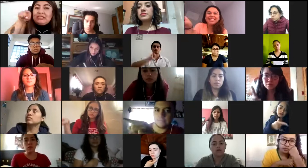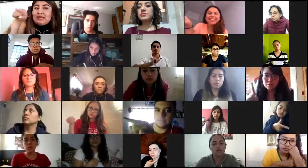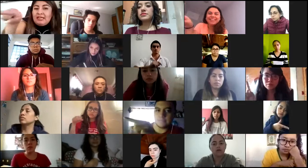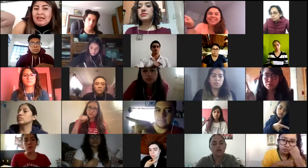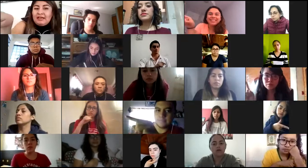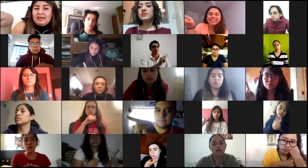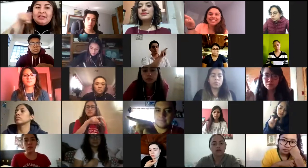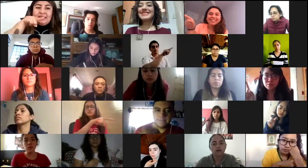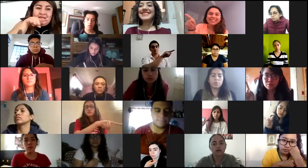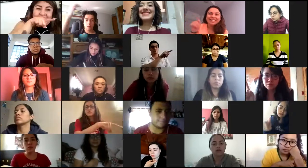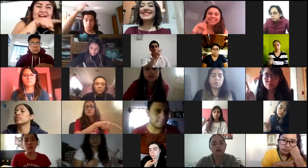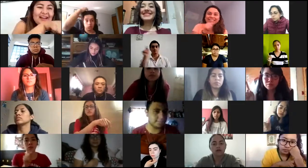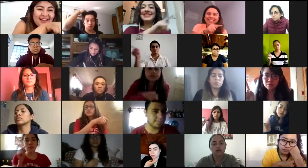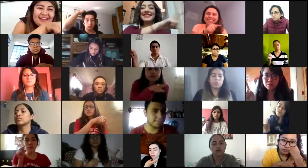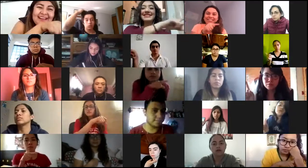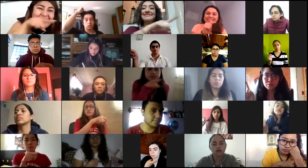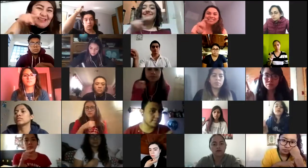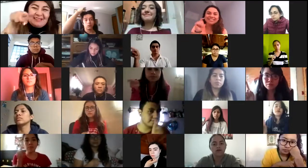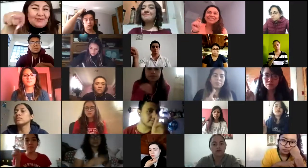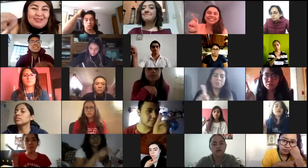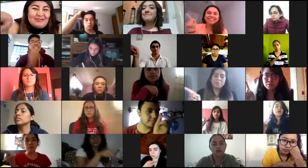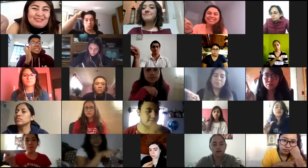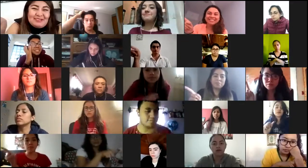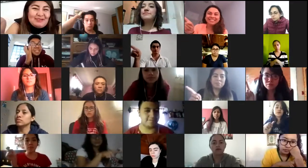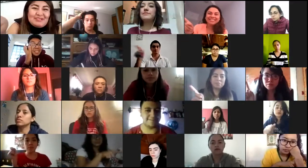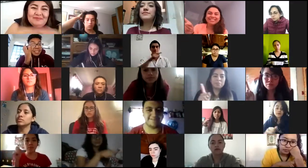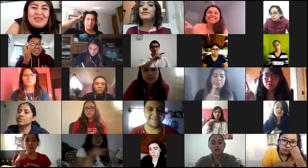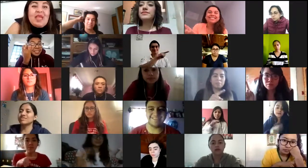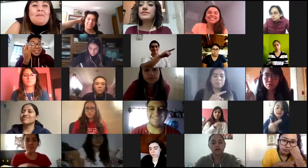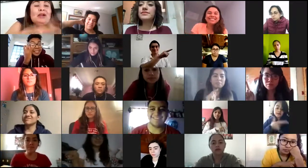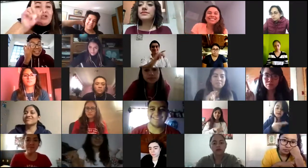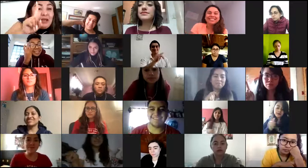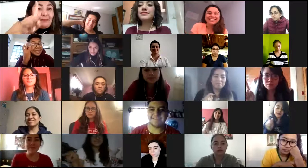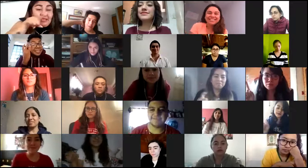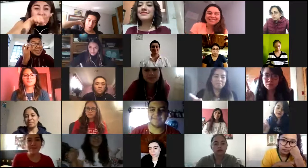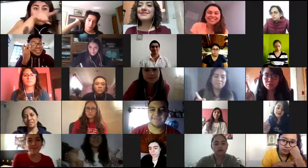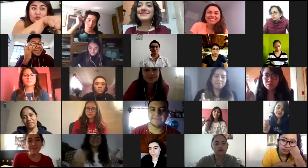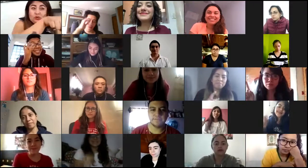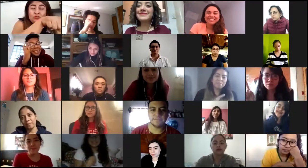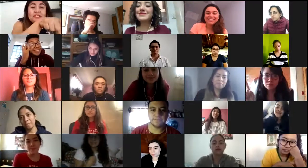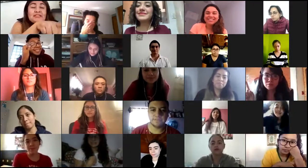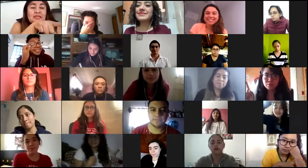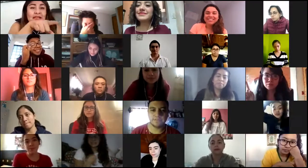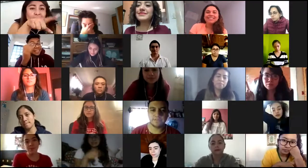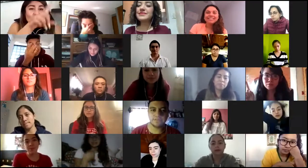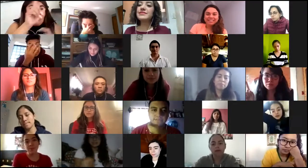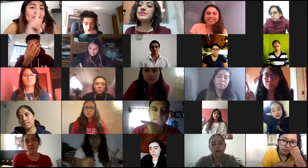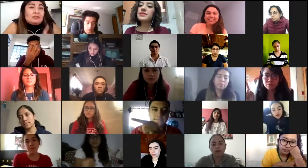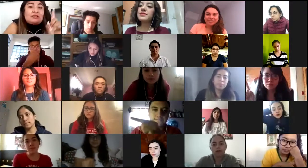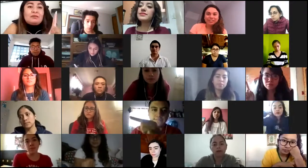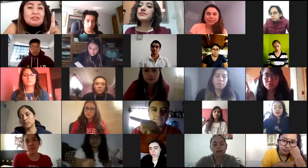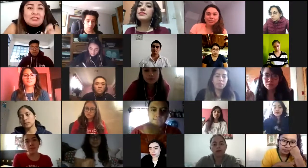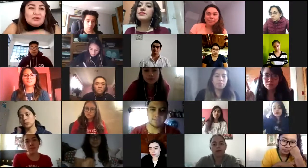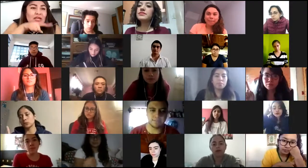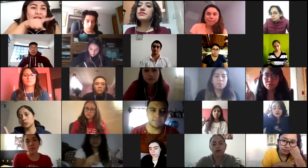puede estar allá, él. Ajá. Está muy difícil, yo lo sé. Pero solamente uno, donde esté la persona, porque